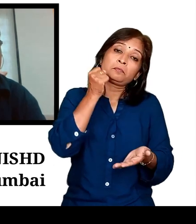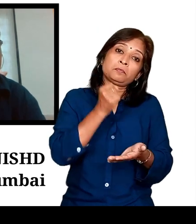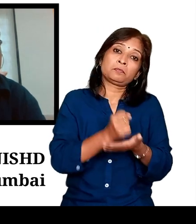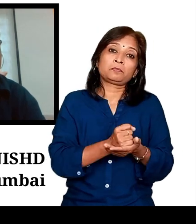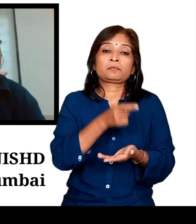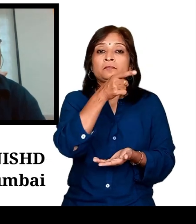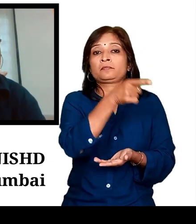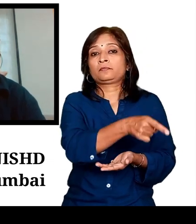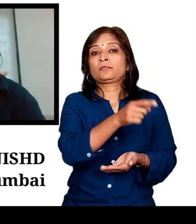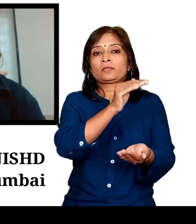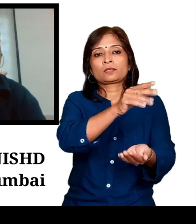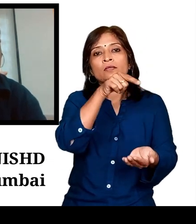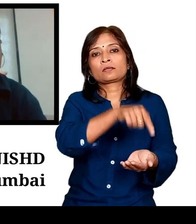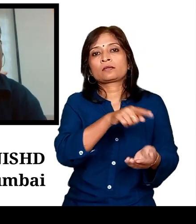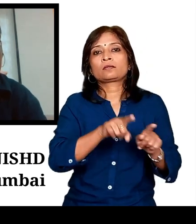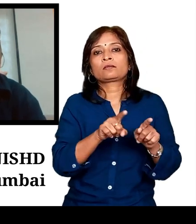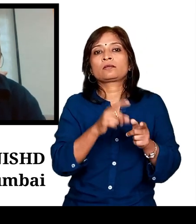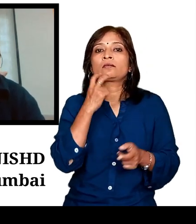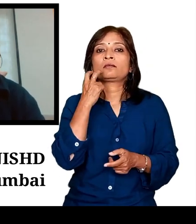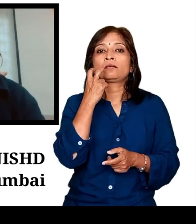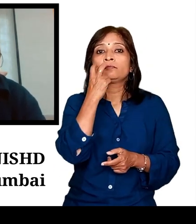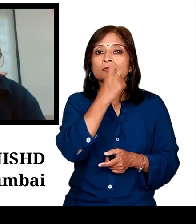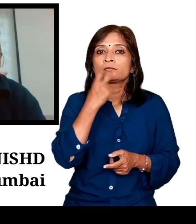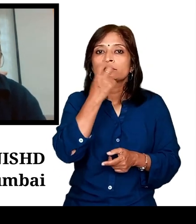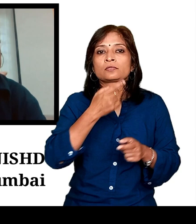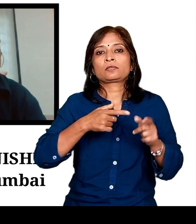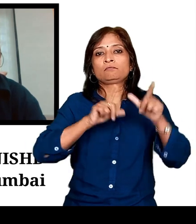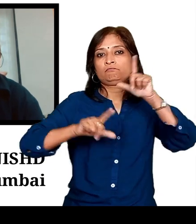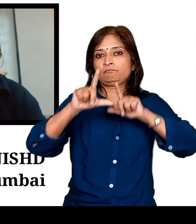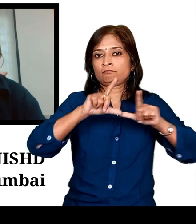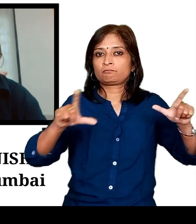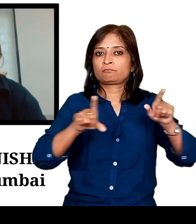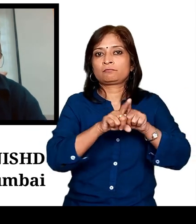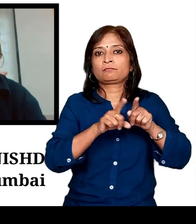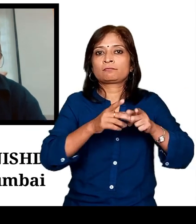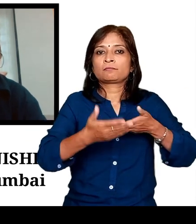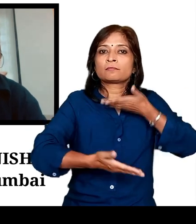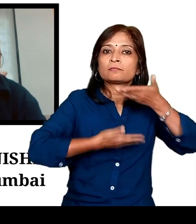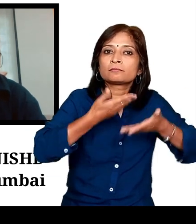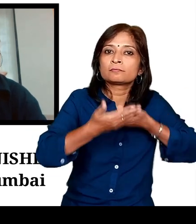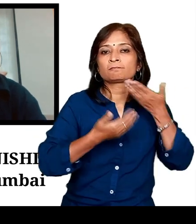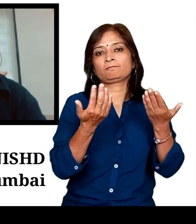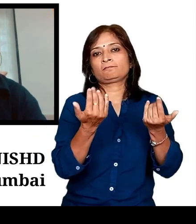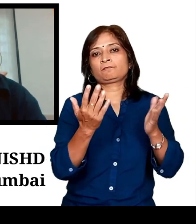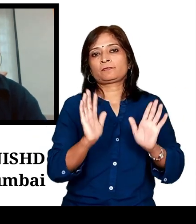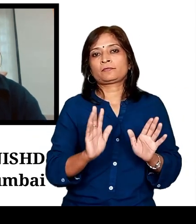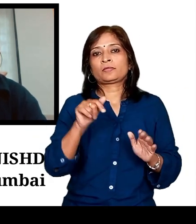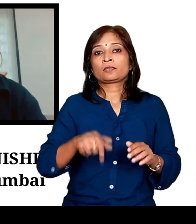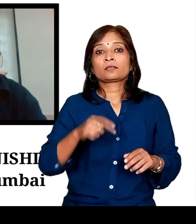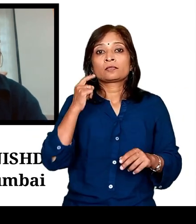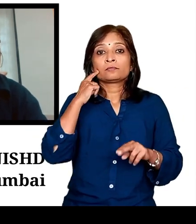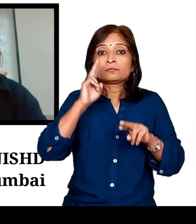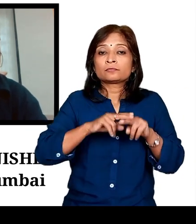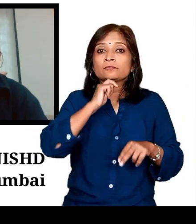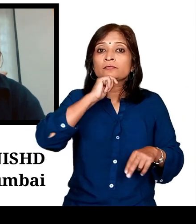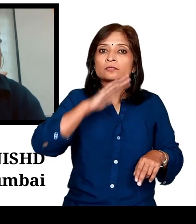डेफिनेटली उसे एक अच्छा भाषा का और स्पीच का एक्सपोजर हम दे सकते हैं. और जितने जल्दी बच्चों को भाषा